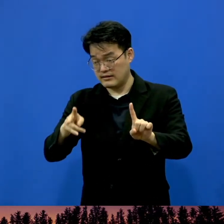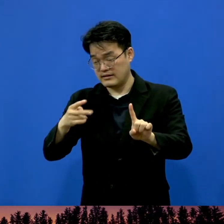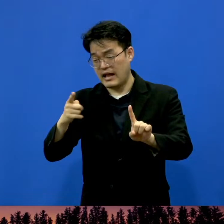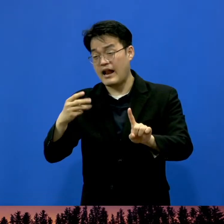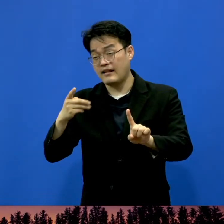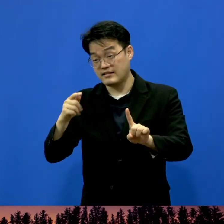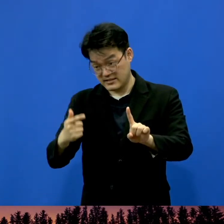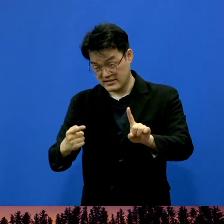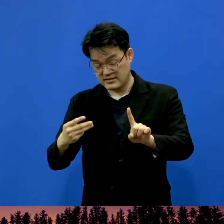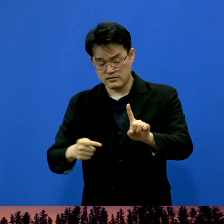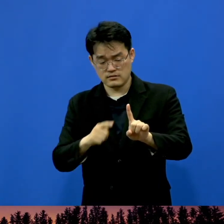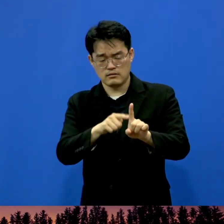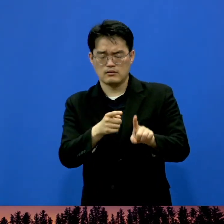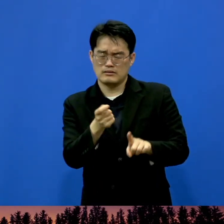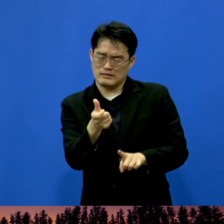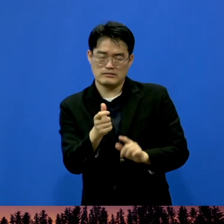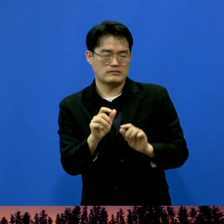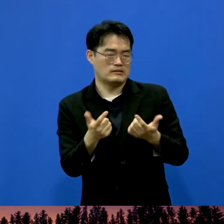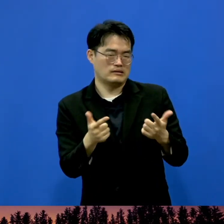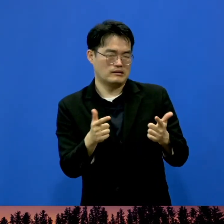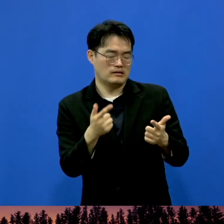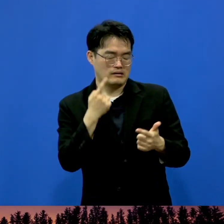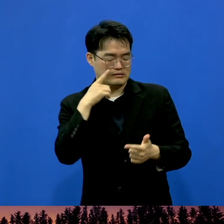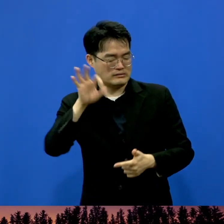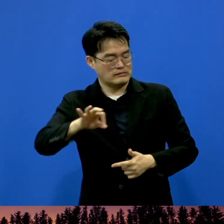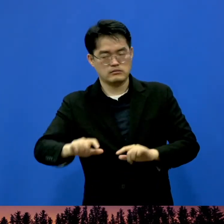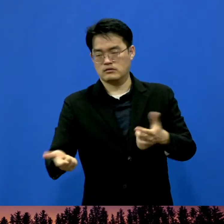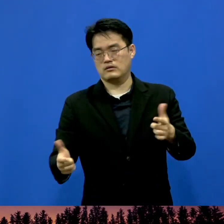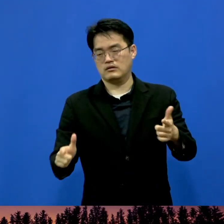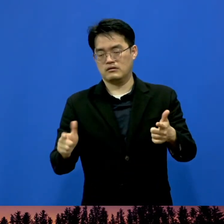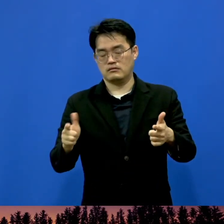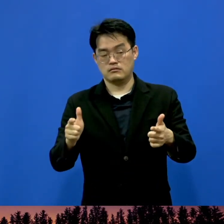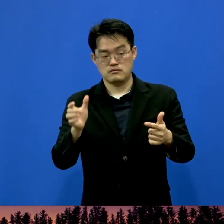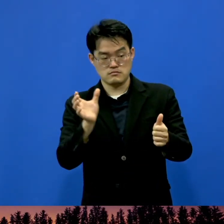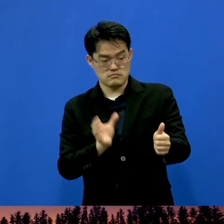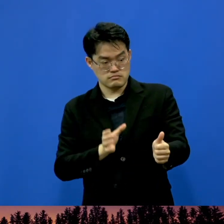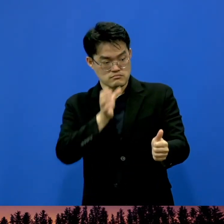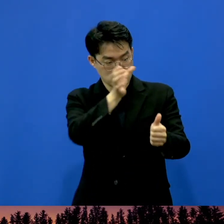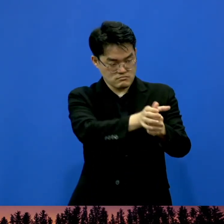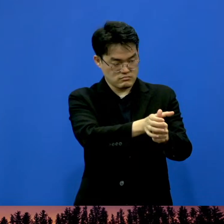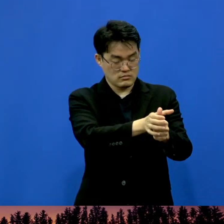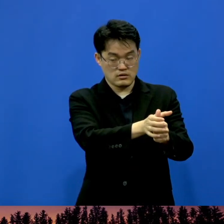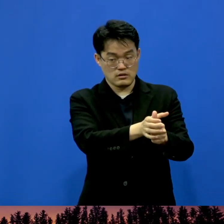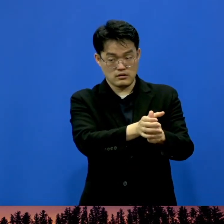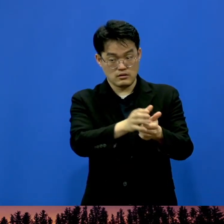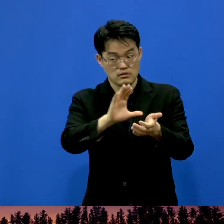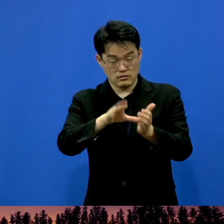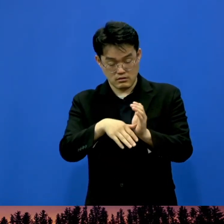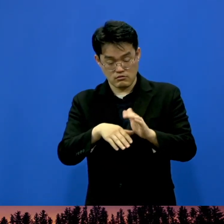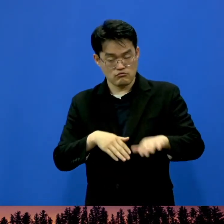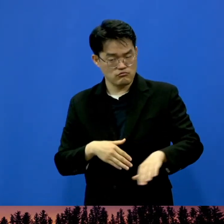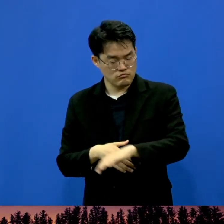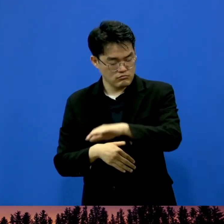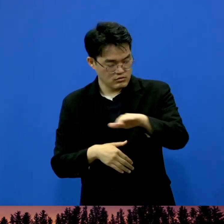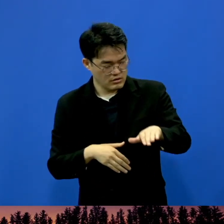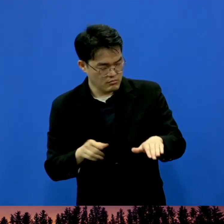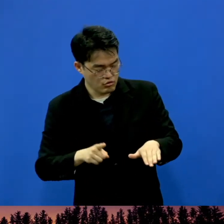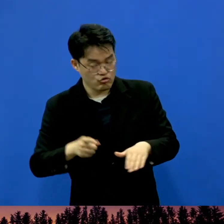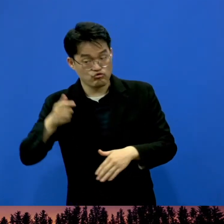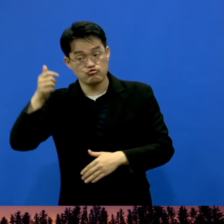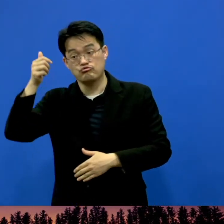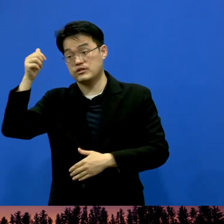엄청난. 그리고 이 맡겼다라고 하는 이 표현 속에서 이 비유의 행간의 숨은 그림은 뭐냐면,